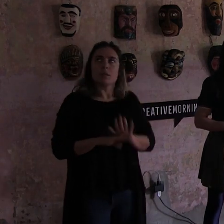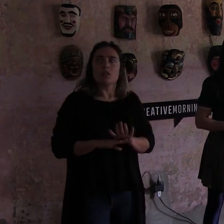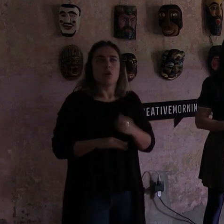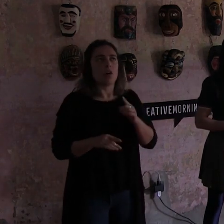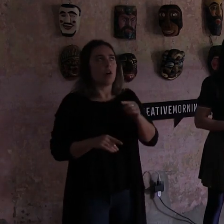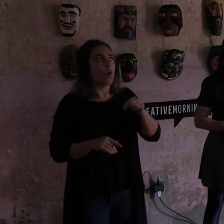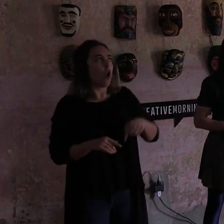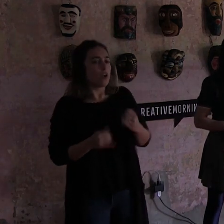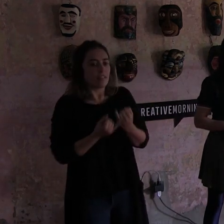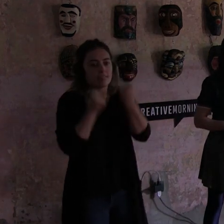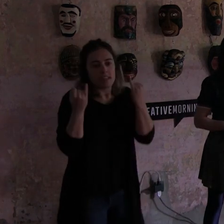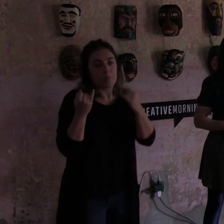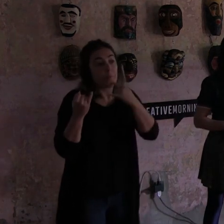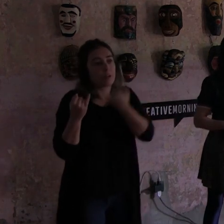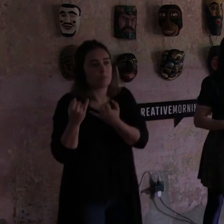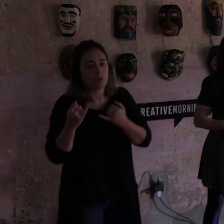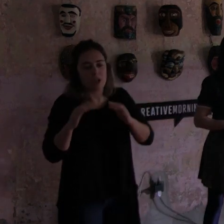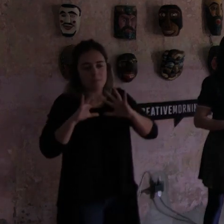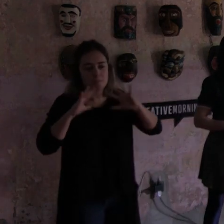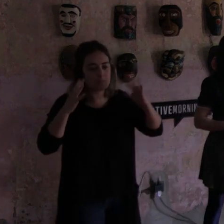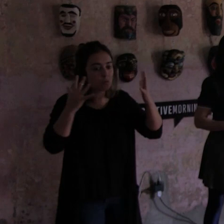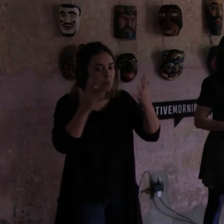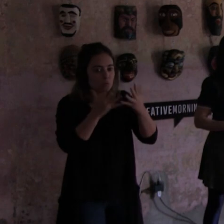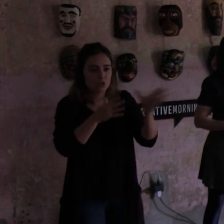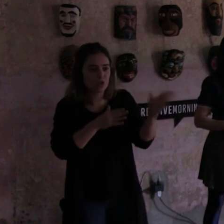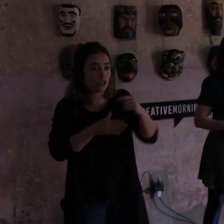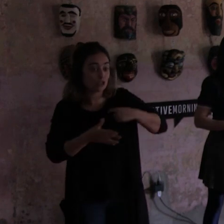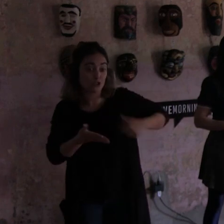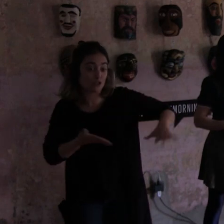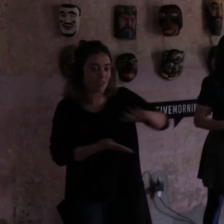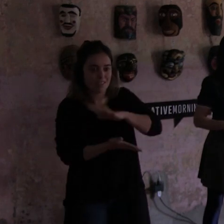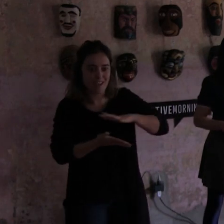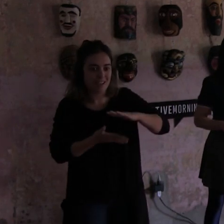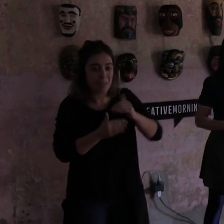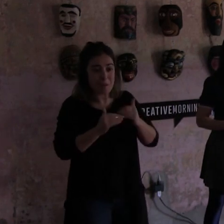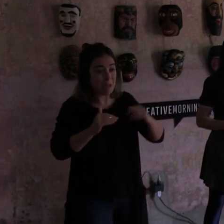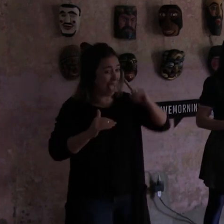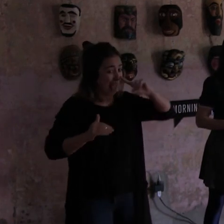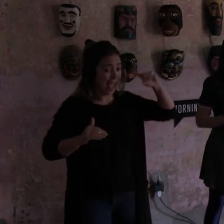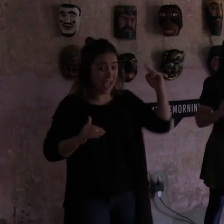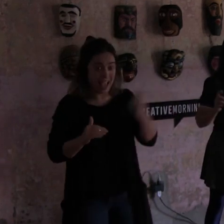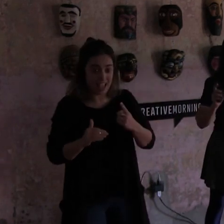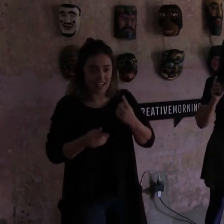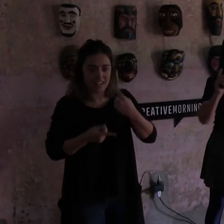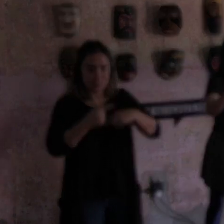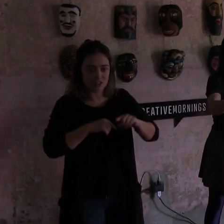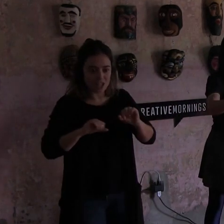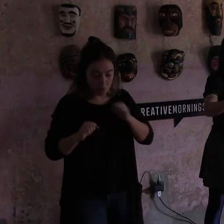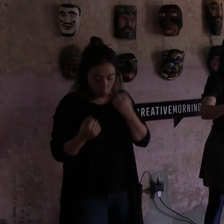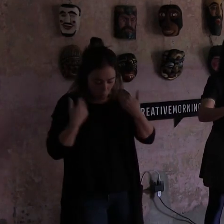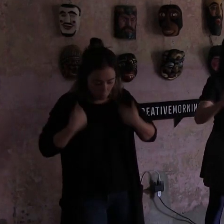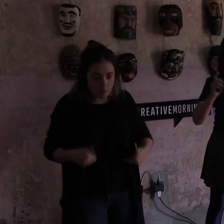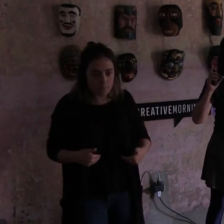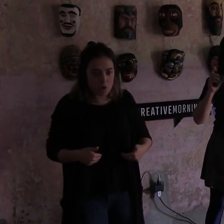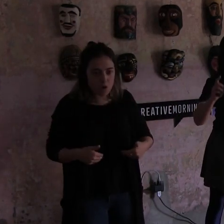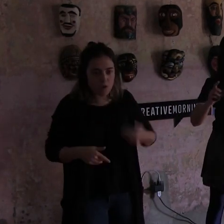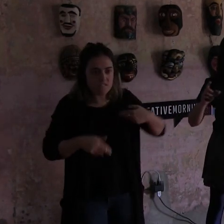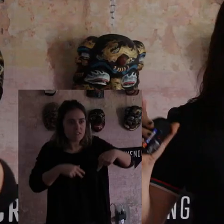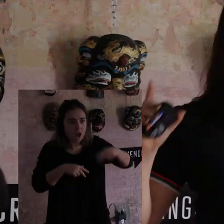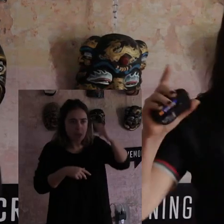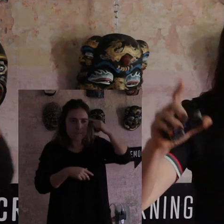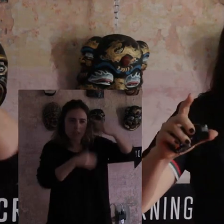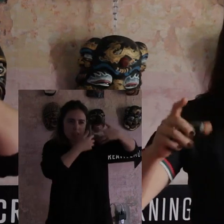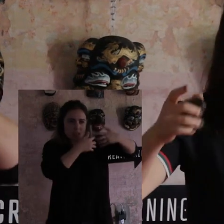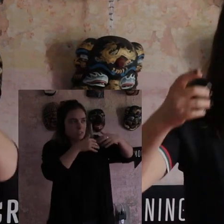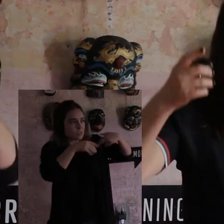día el mundo, la sociedad, todo va mucho más rápido. Y en general el cuerpo va, y va la mente,